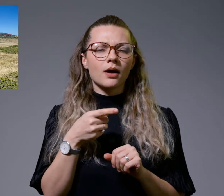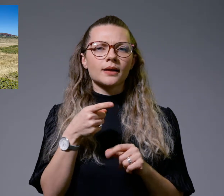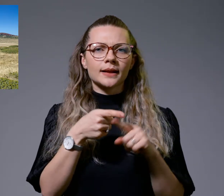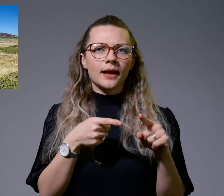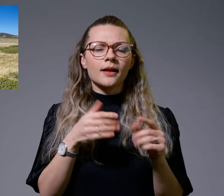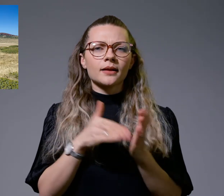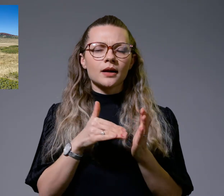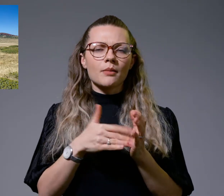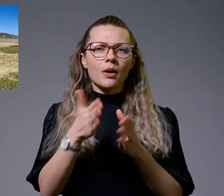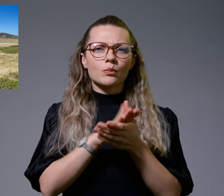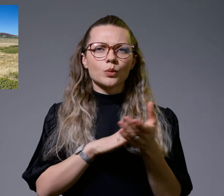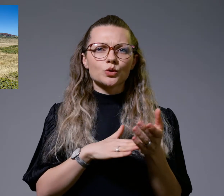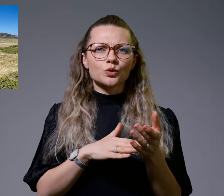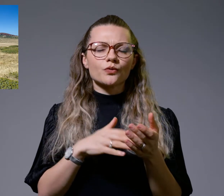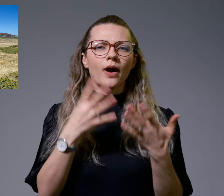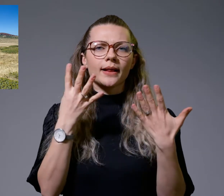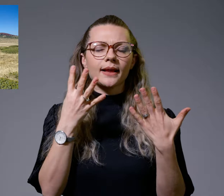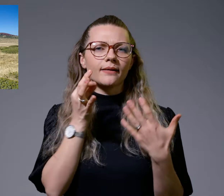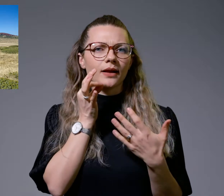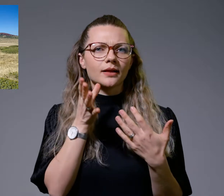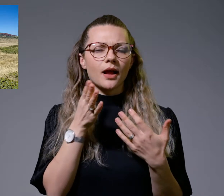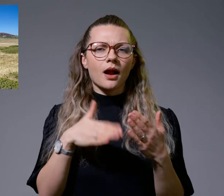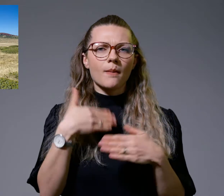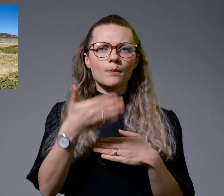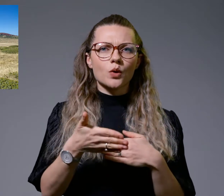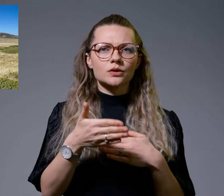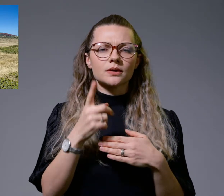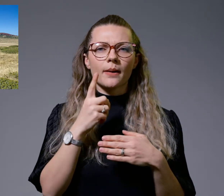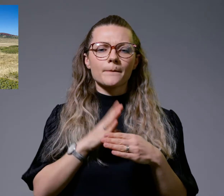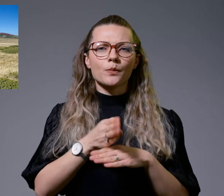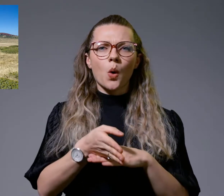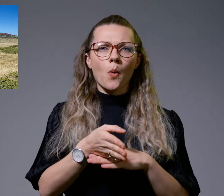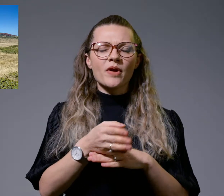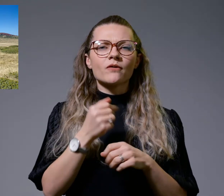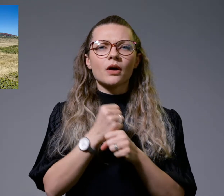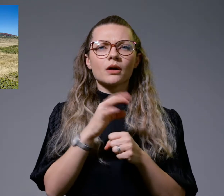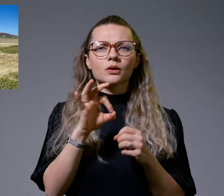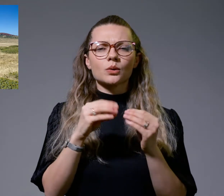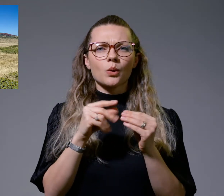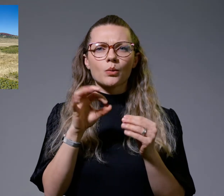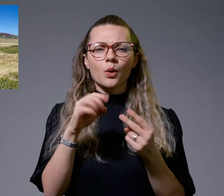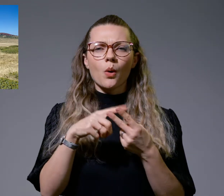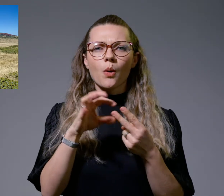да започне 9 дена после пробивот на Доброполе. Според